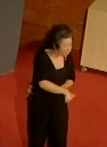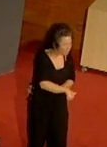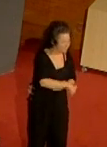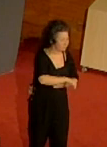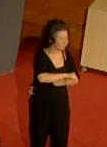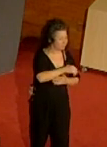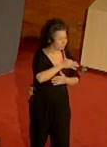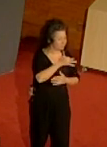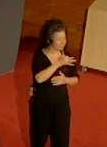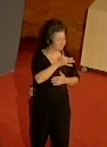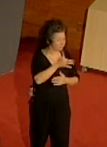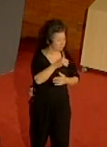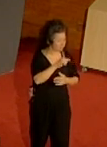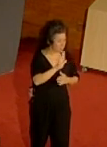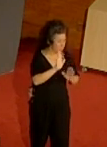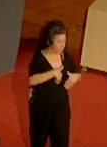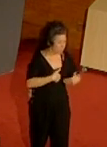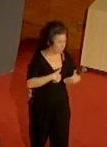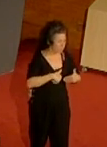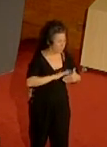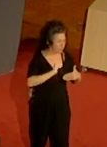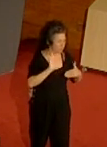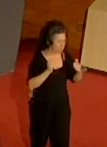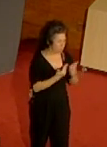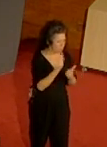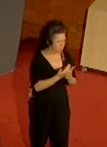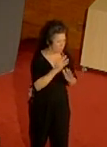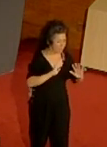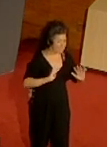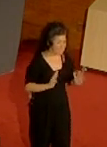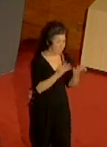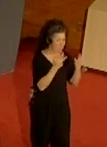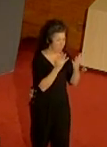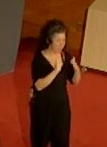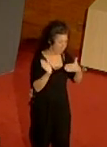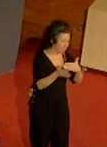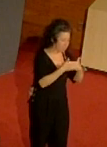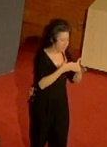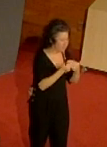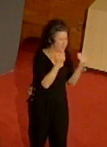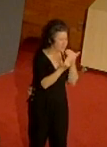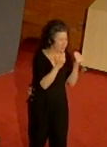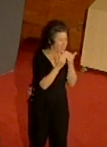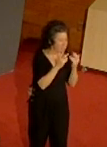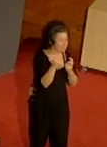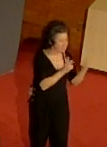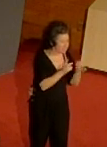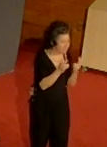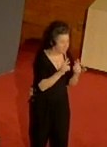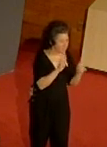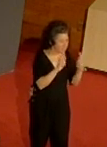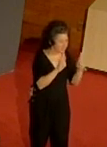bertatik bertara jardunaldien 9. edizioari. Mila esker etortzeagatik, espero dugu hurrengo